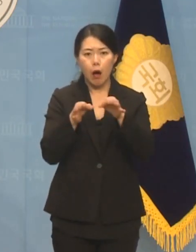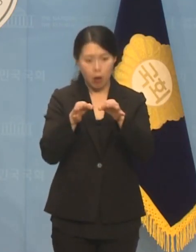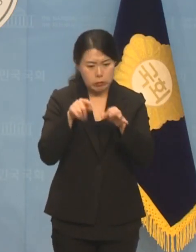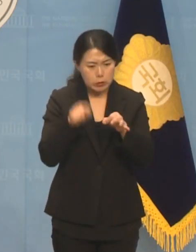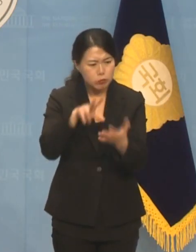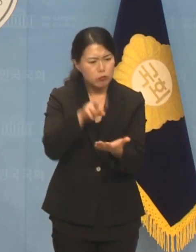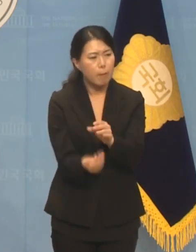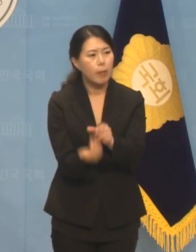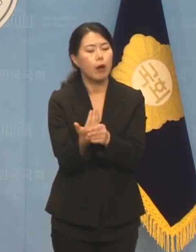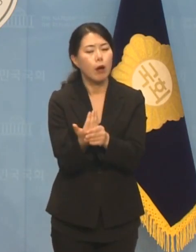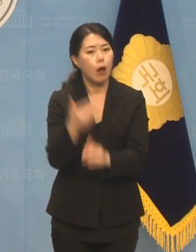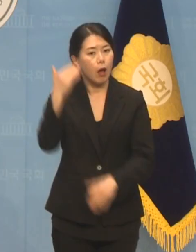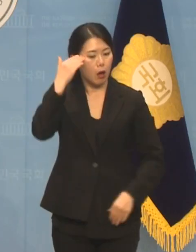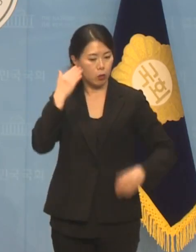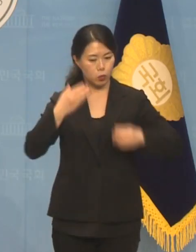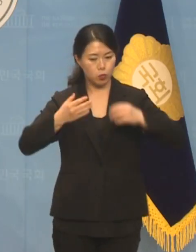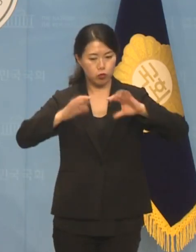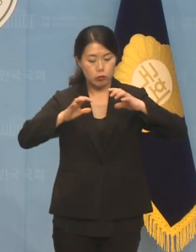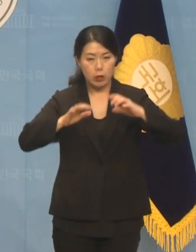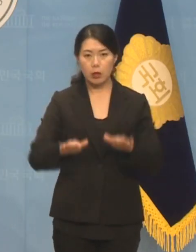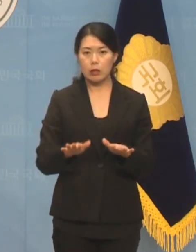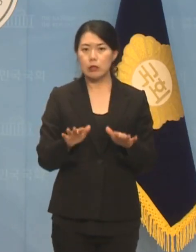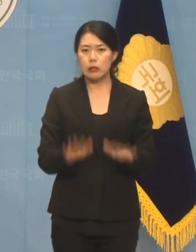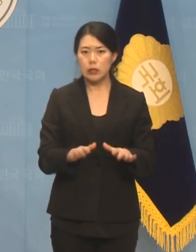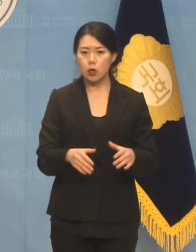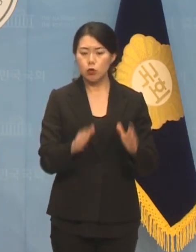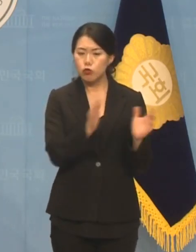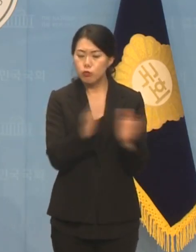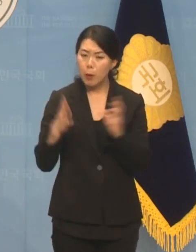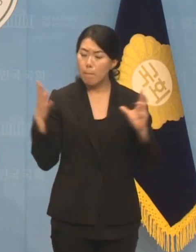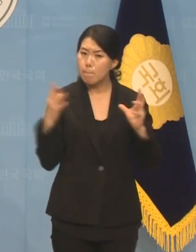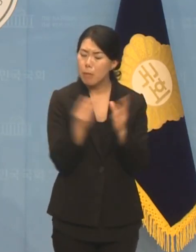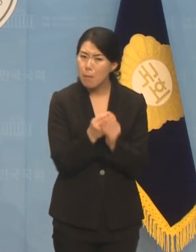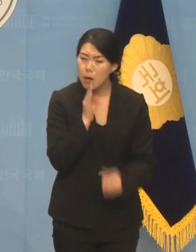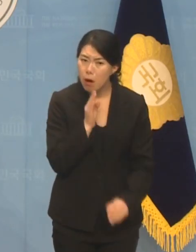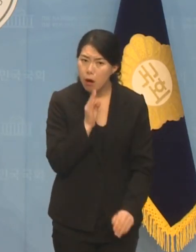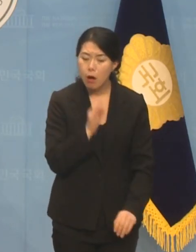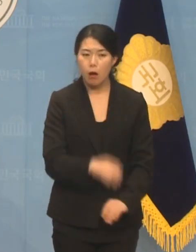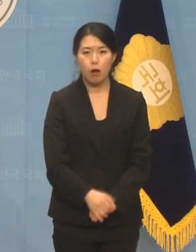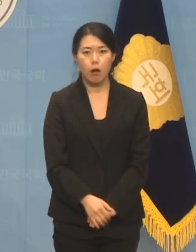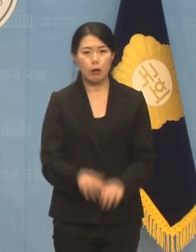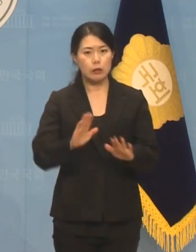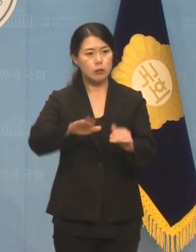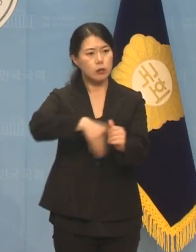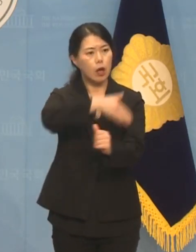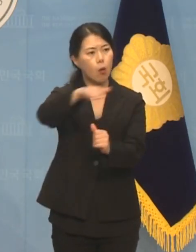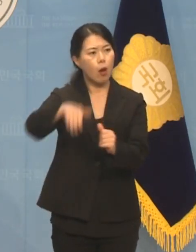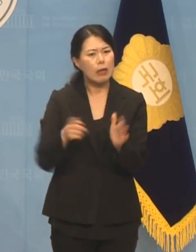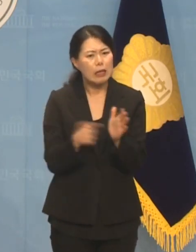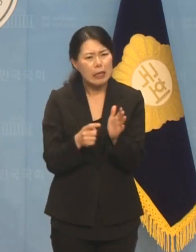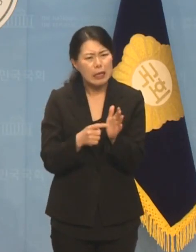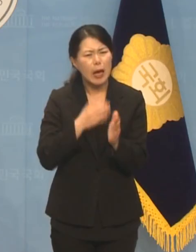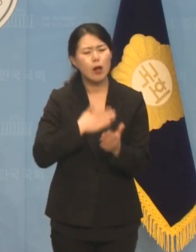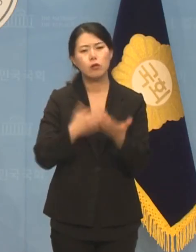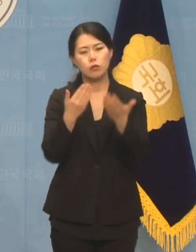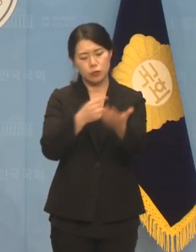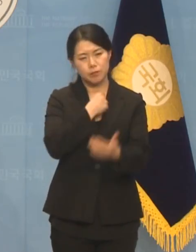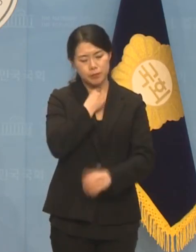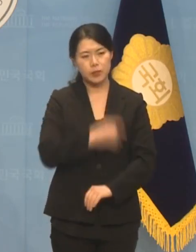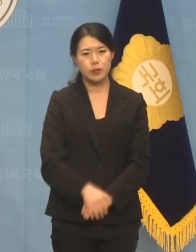있습니다. 대한민국은 지금 준비가 되어 있습니까? 그 상황을 긴급히